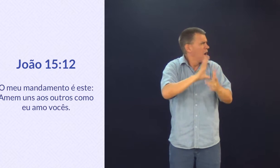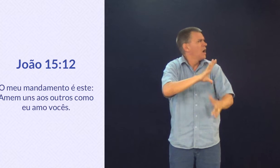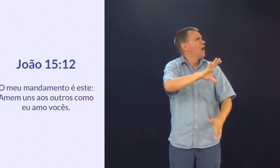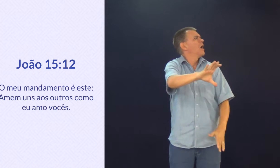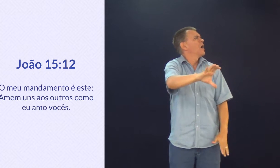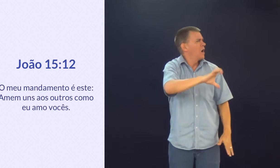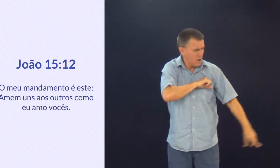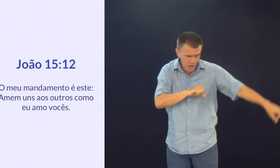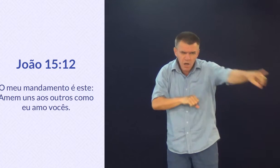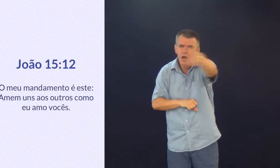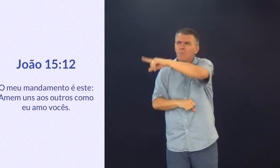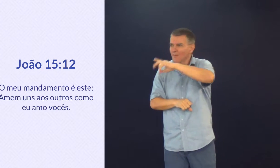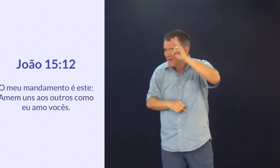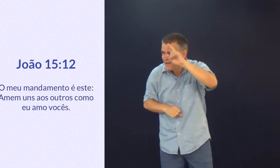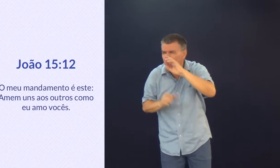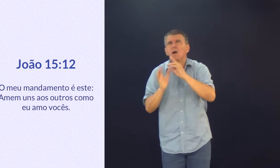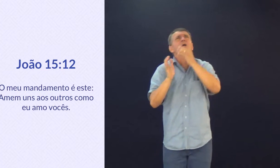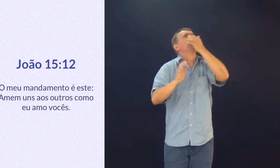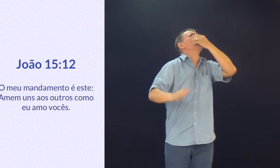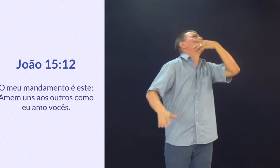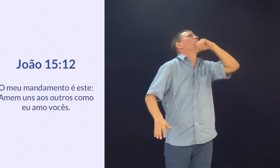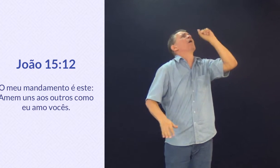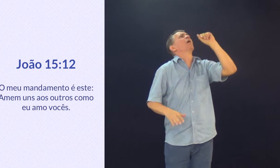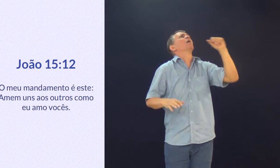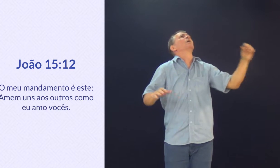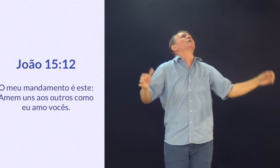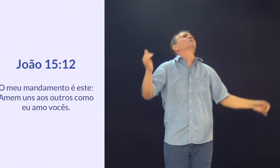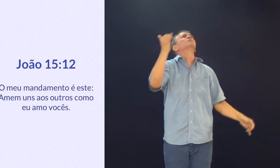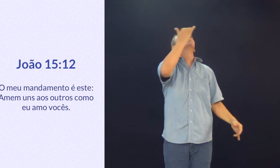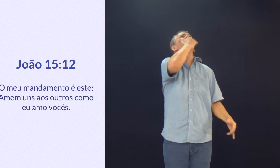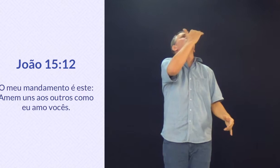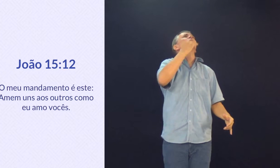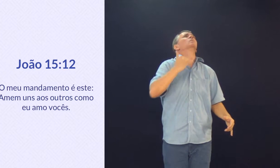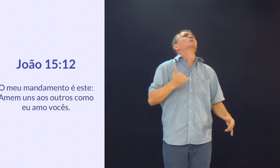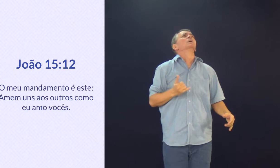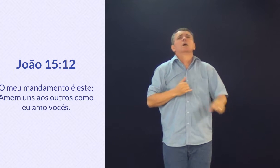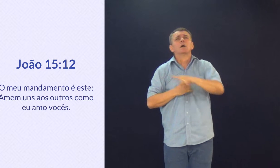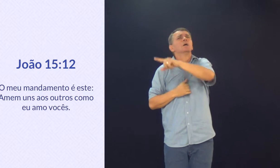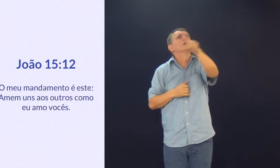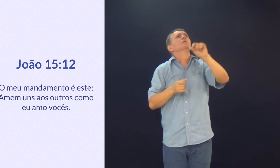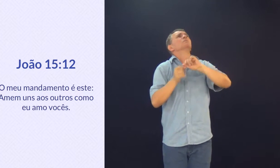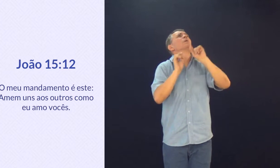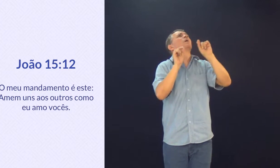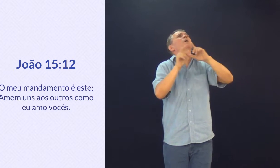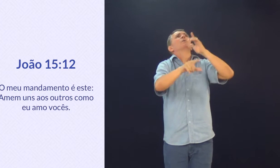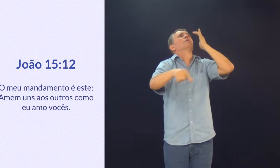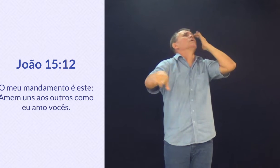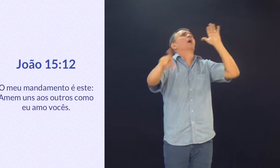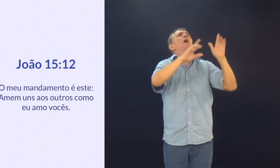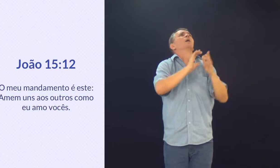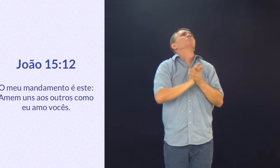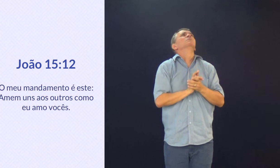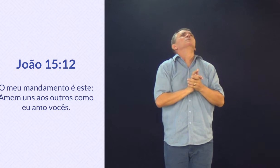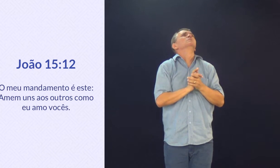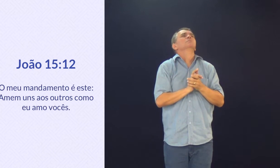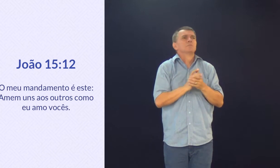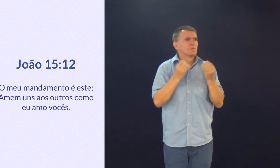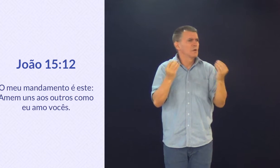de jesus a continuar mandando as pessoas que estavam ali pai perdoa as pessoas porque elas não sabem o que elas